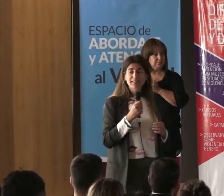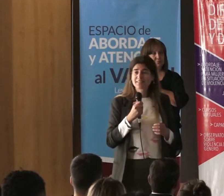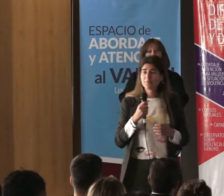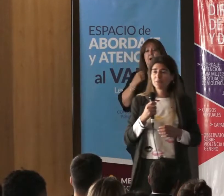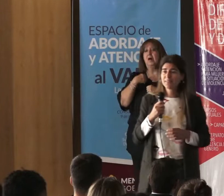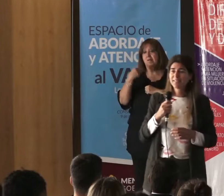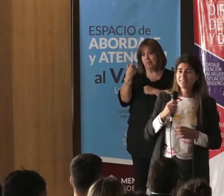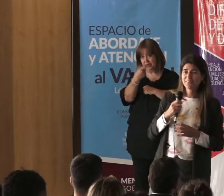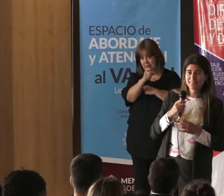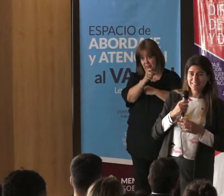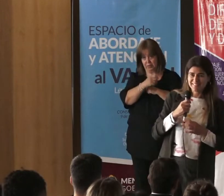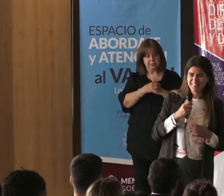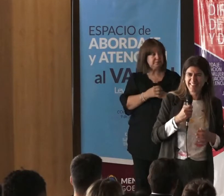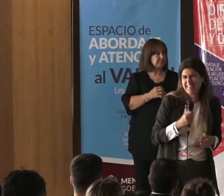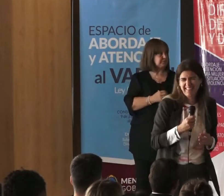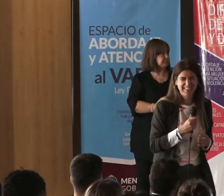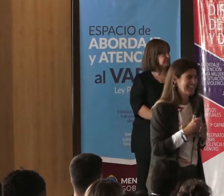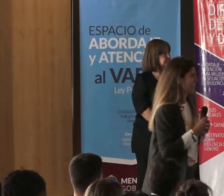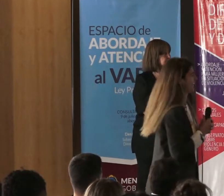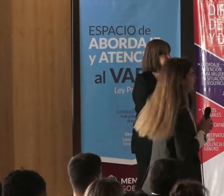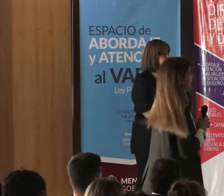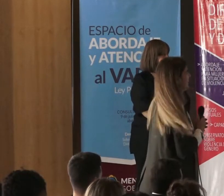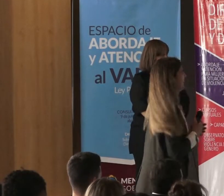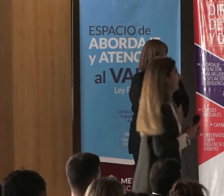bueno, ¿quieren que veamos el videito? Y ahí se...